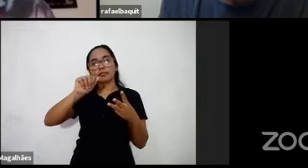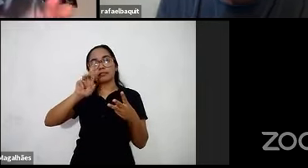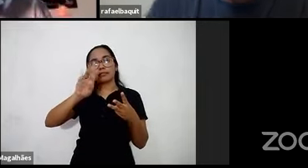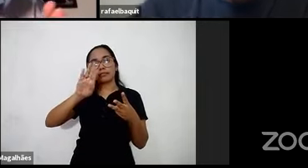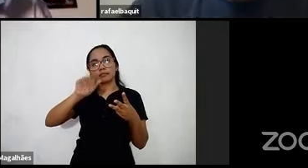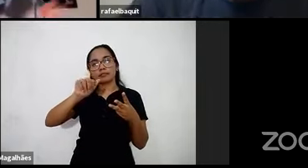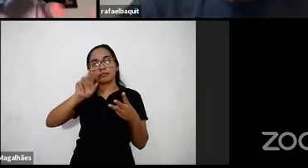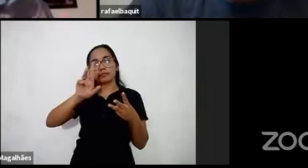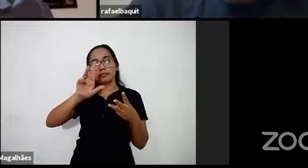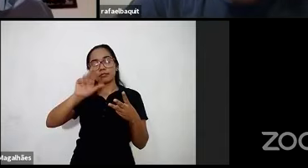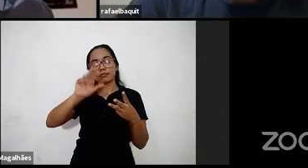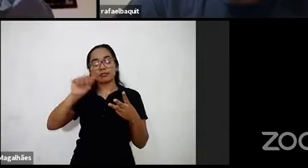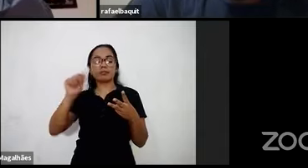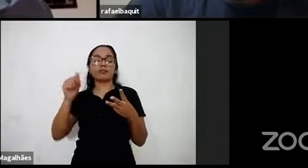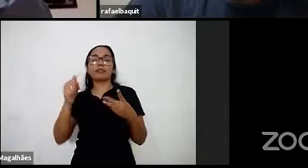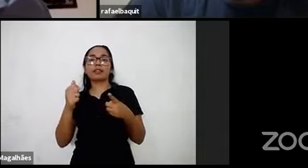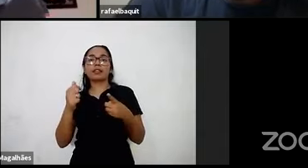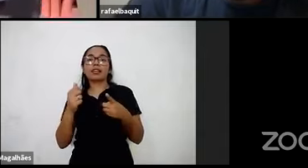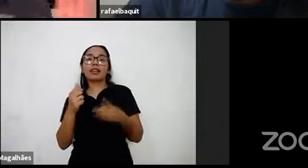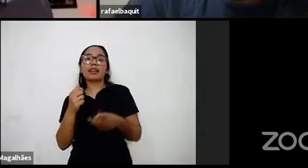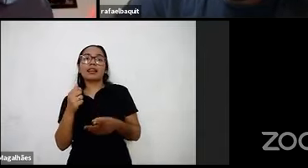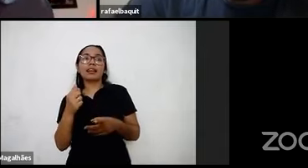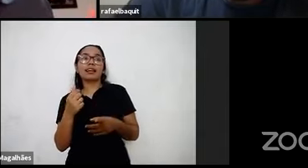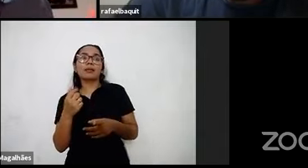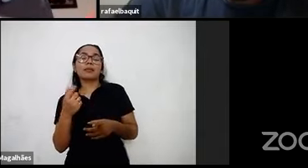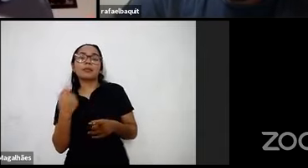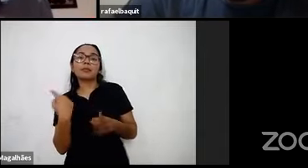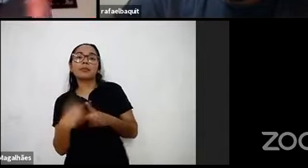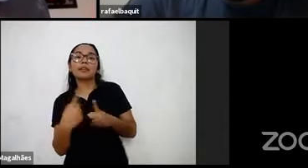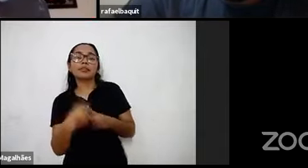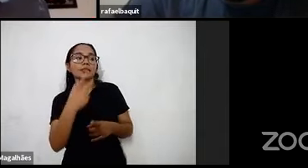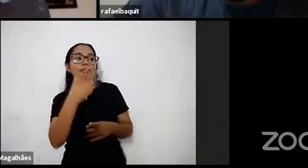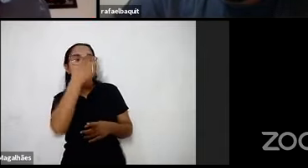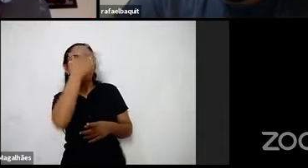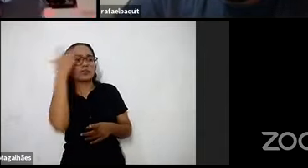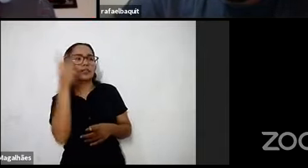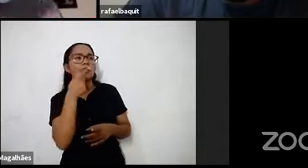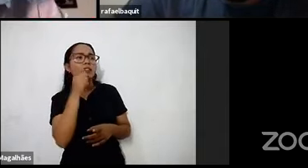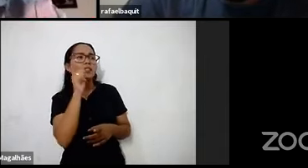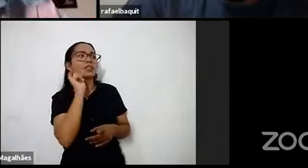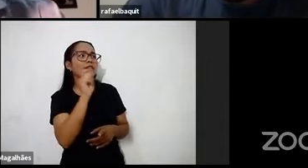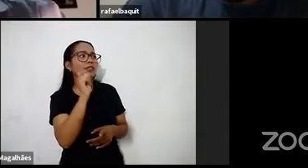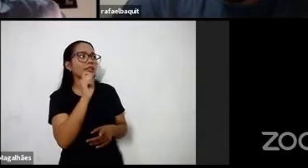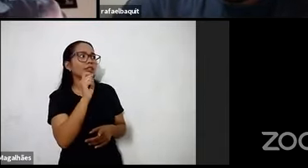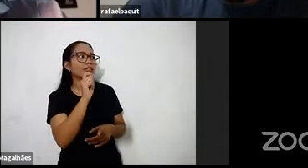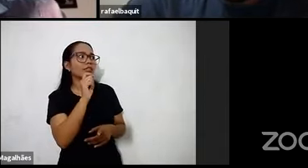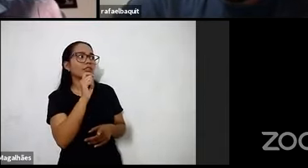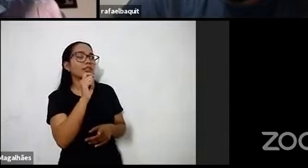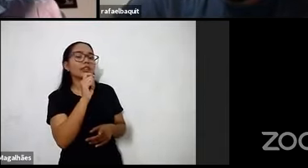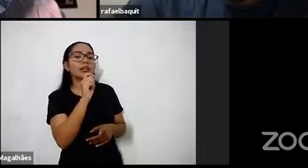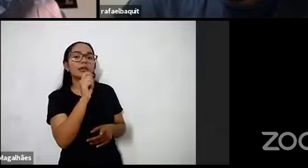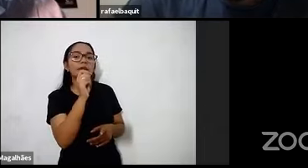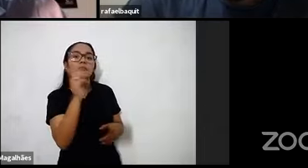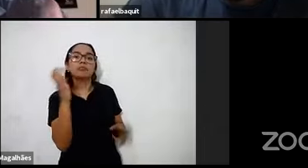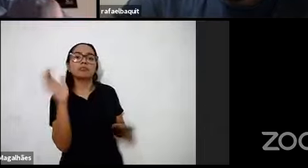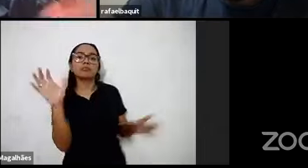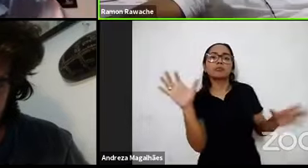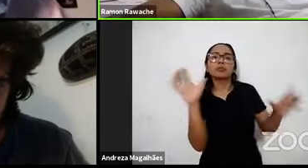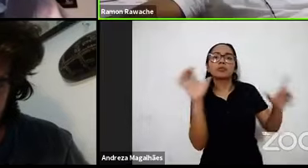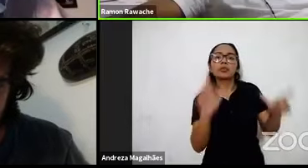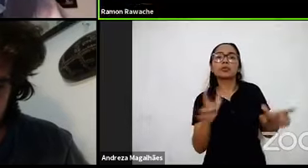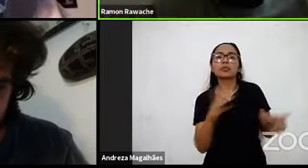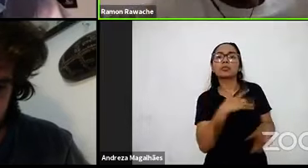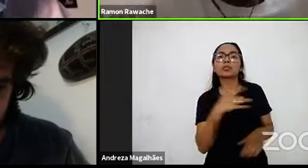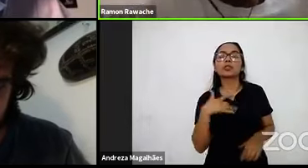o pessoal da saúde foi para a direita. Eu disse, alto lá. Tem muita gente que está aqui militando, né? E aqui eu